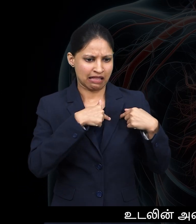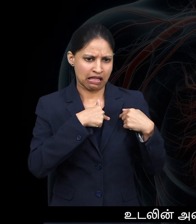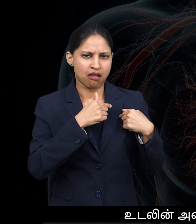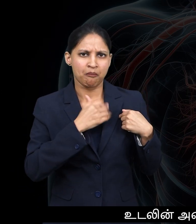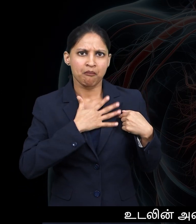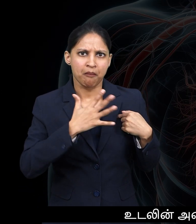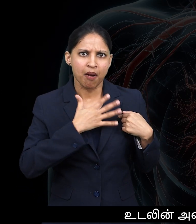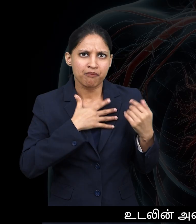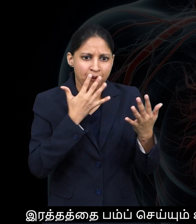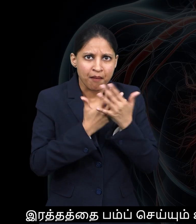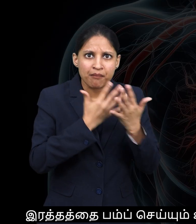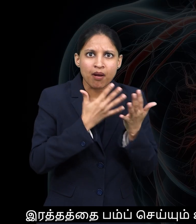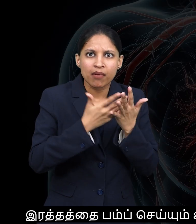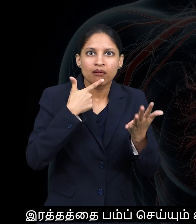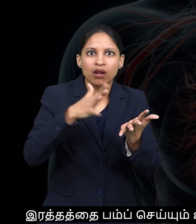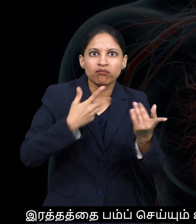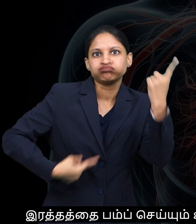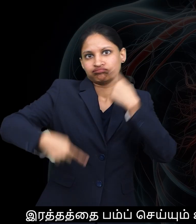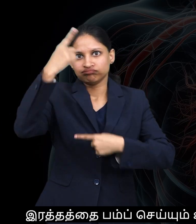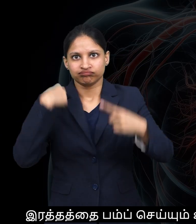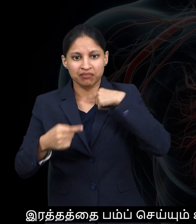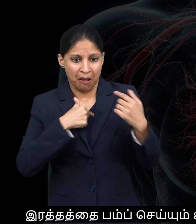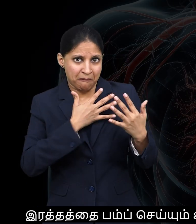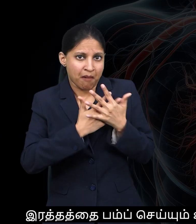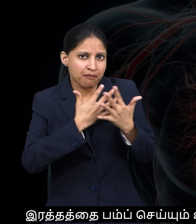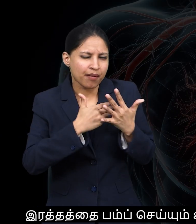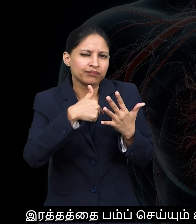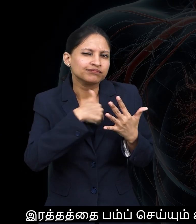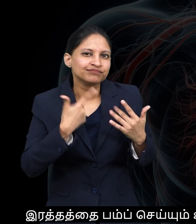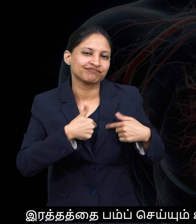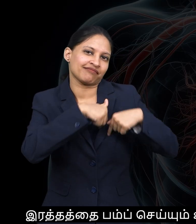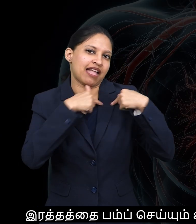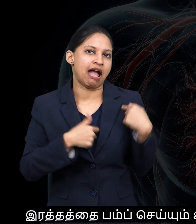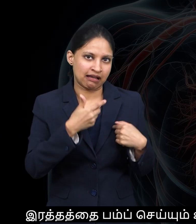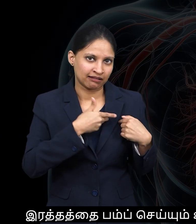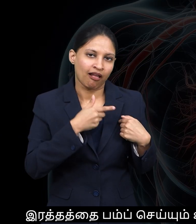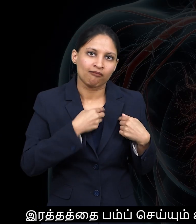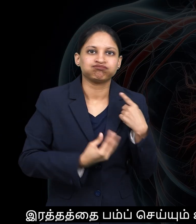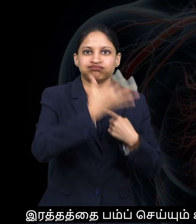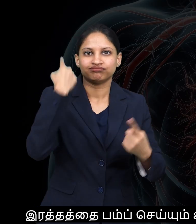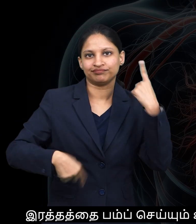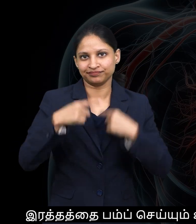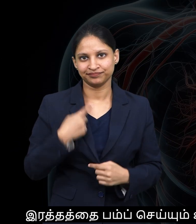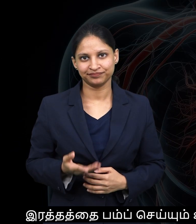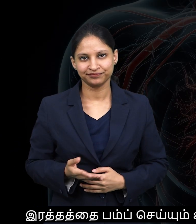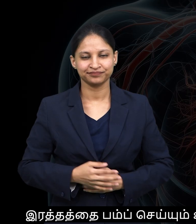உடலின் அனைத்து பகுதிகளுக்கும் இரத்தத்தை பம்ப் செய்யும் உடலின் முக்கிய உறுப்பு இதயம் ஆகும்.